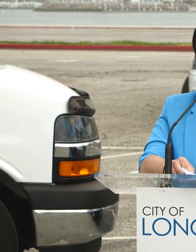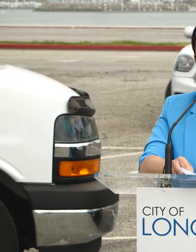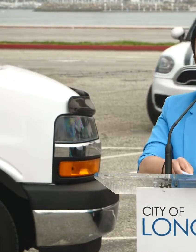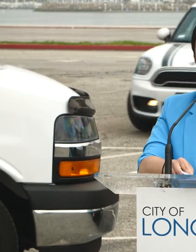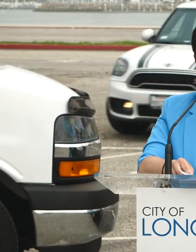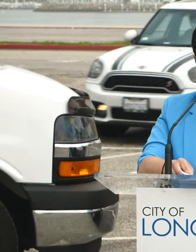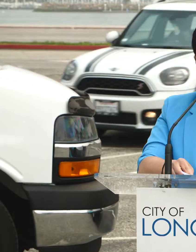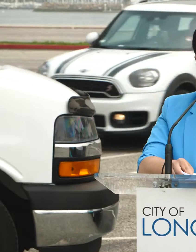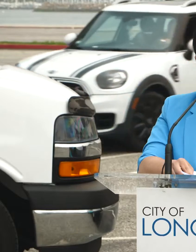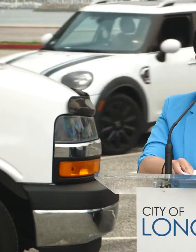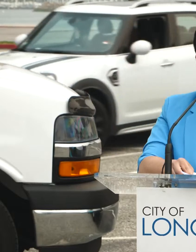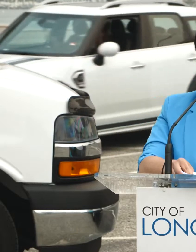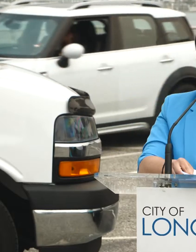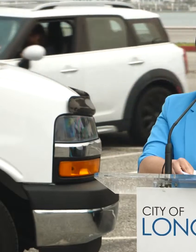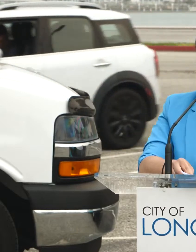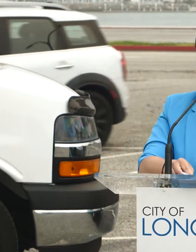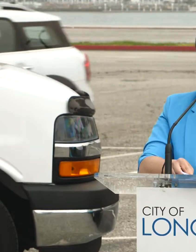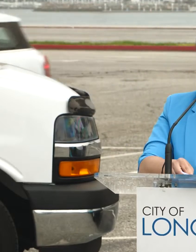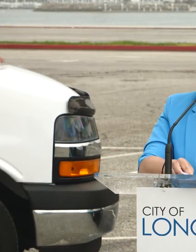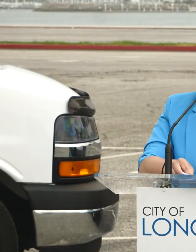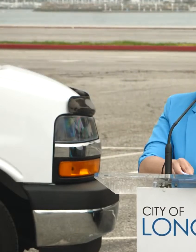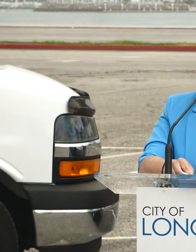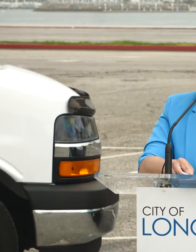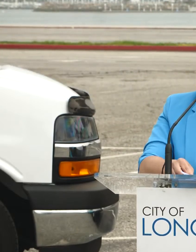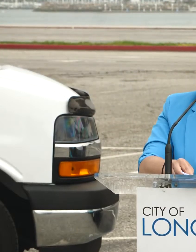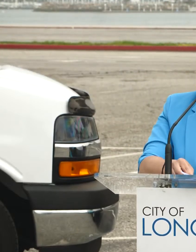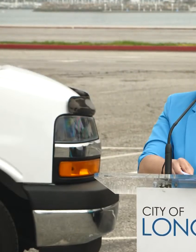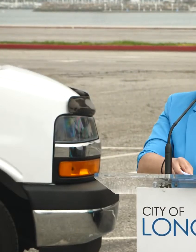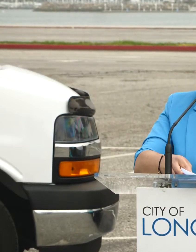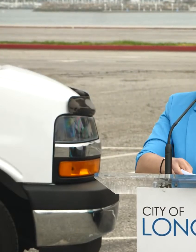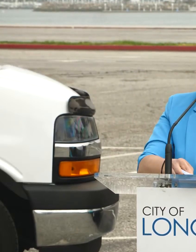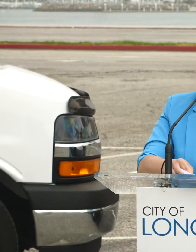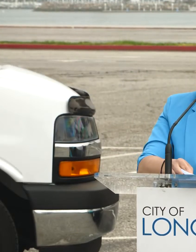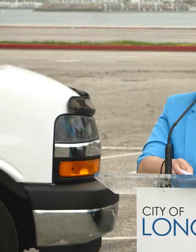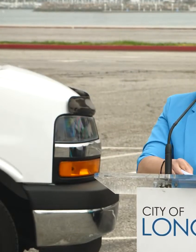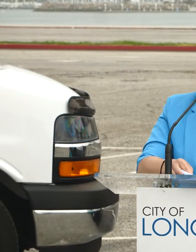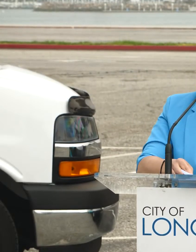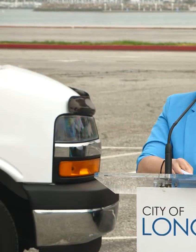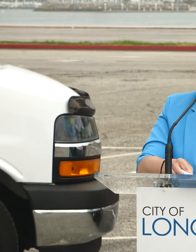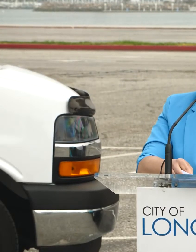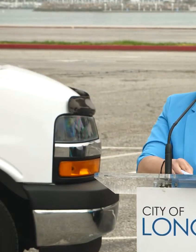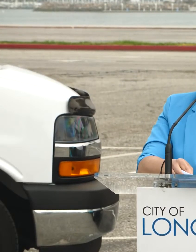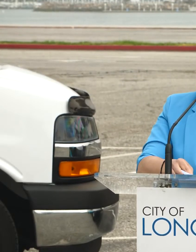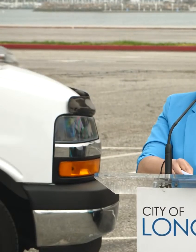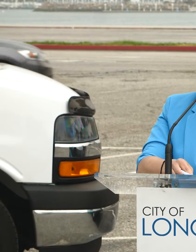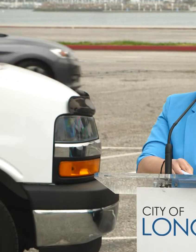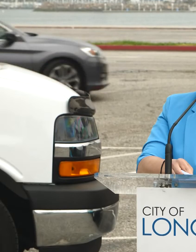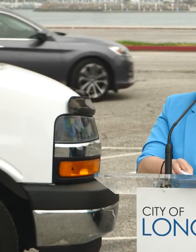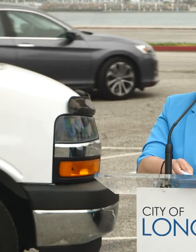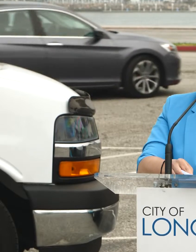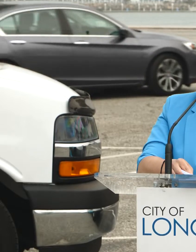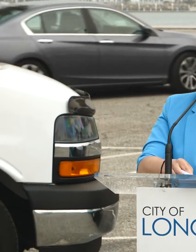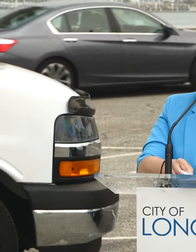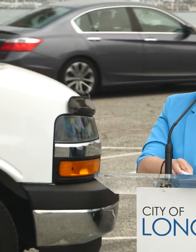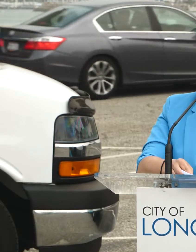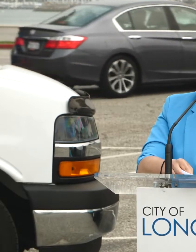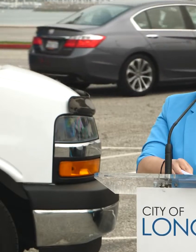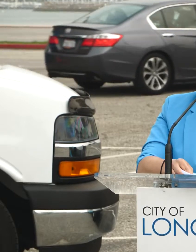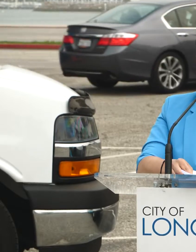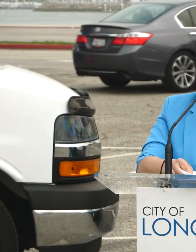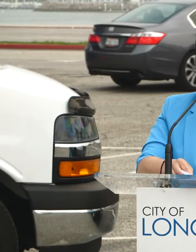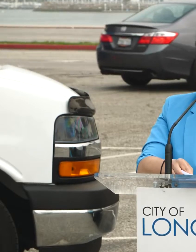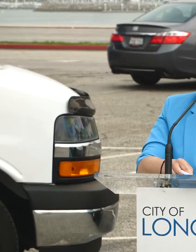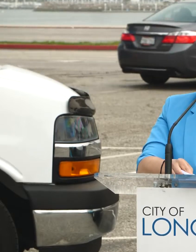personas en 2022. Este número significa un aumento del 4.6% con respecto al